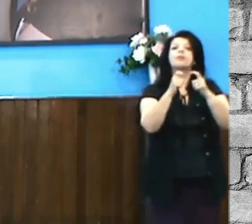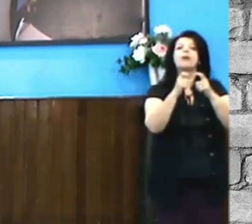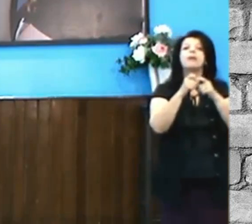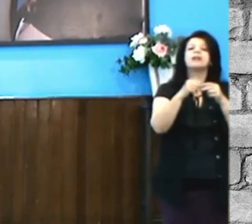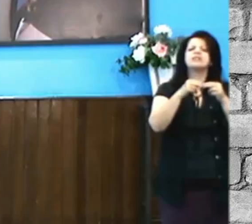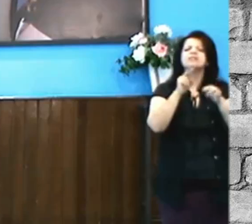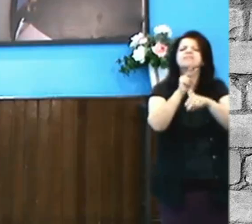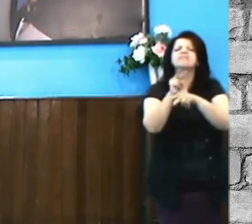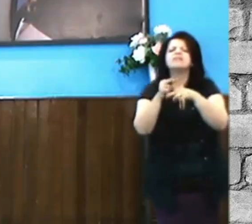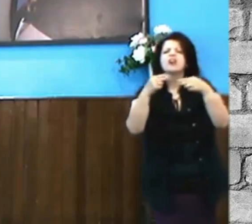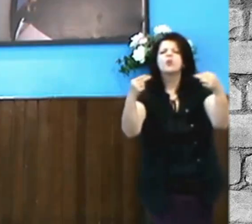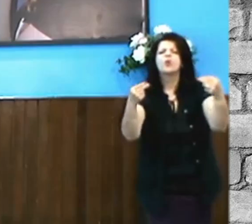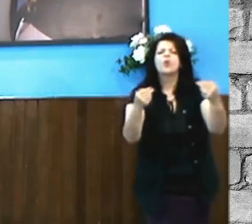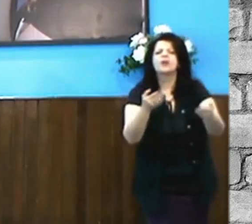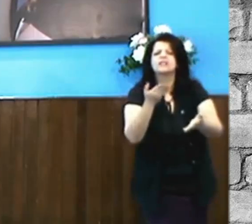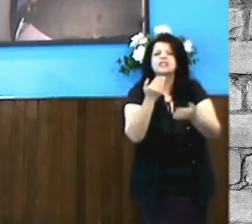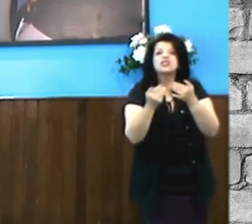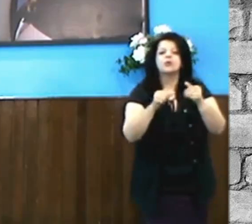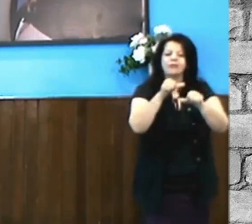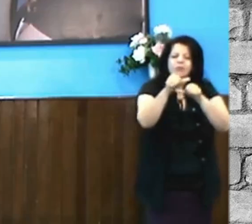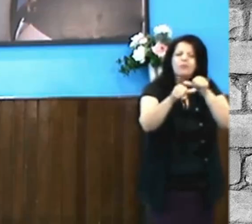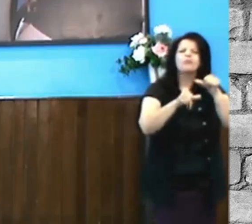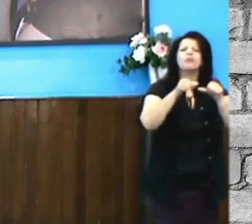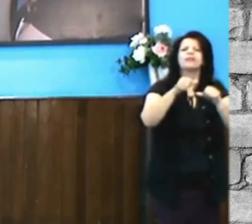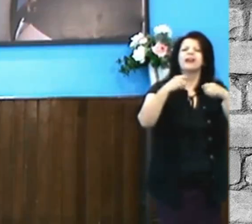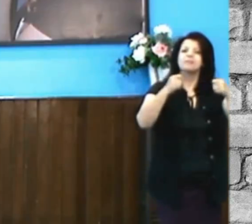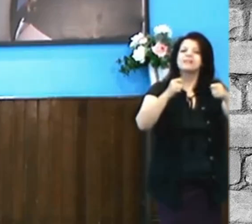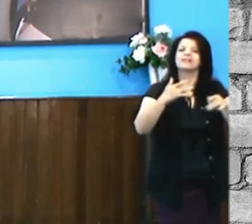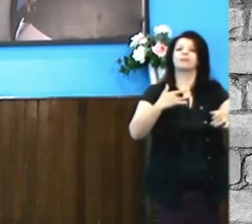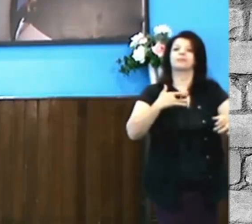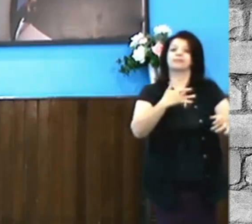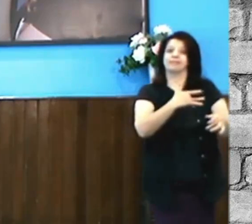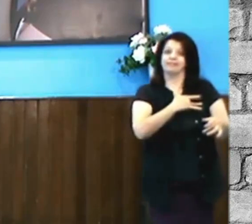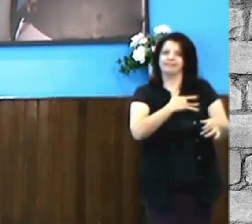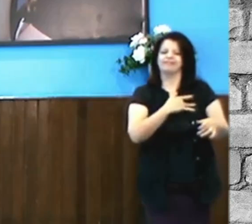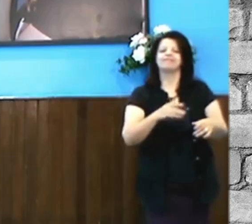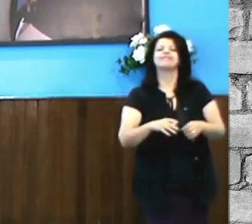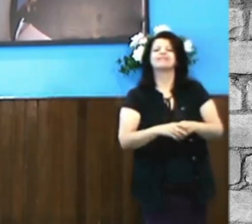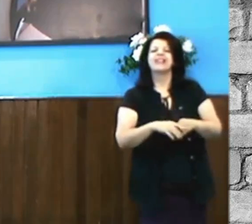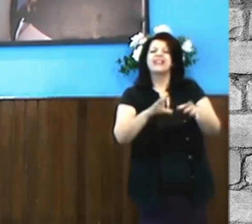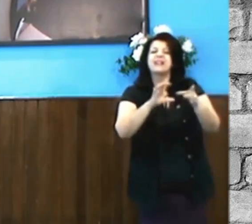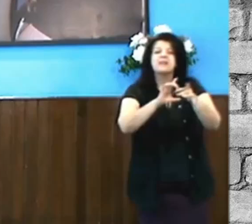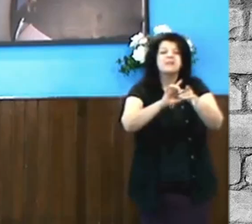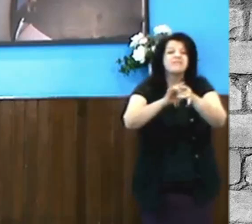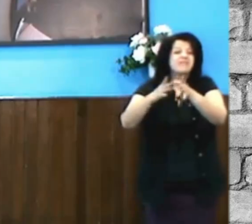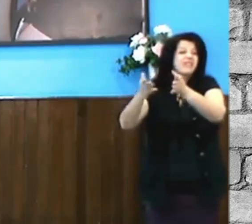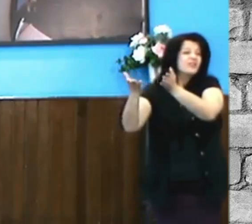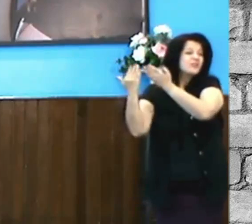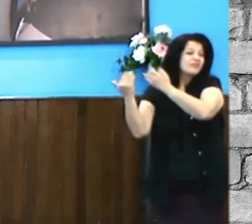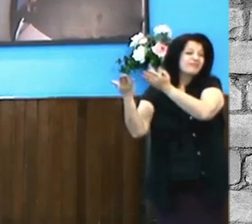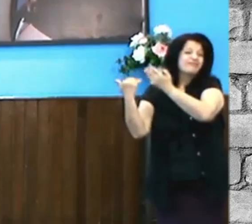eu fui desafiado por ela a mudar a minha forma de me alimentar. Isso é real, né? E eu tive que deixar uma série de alimentos para